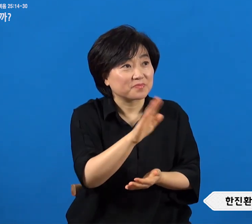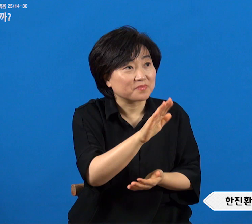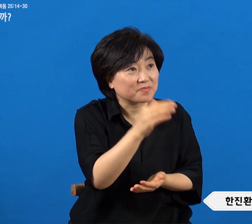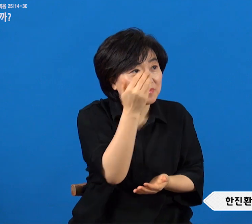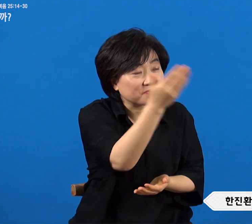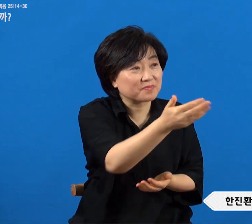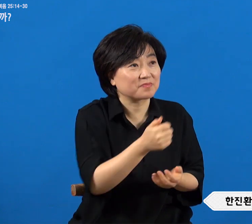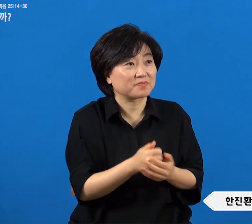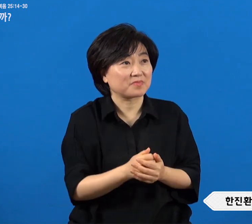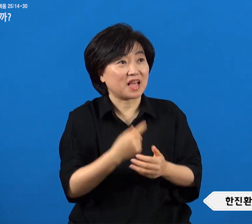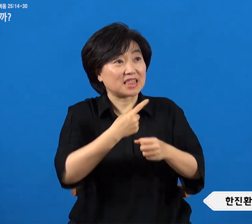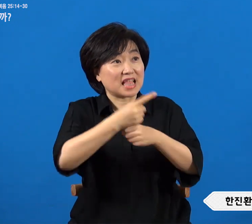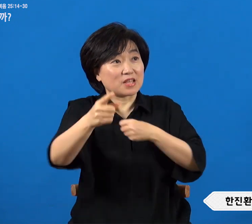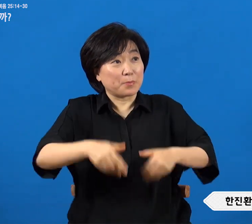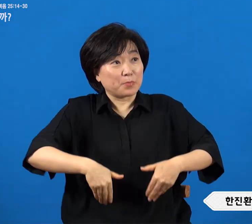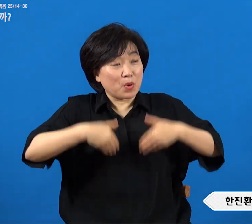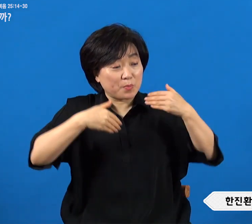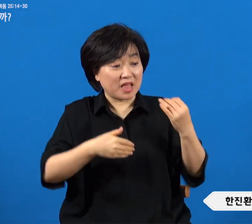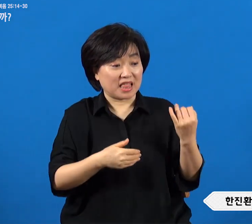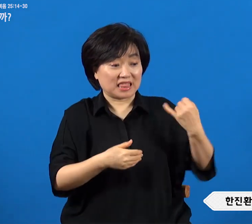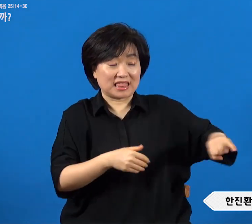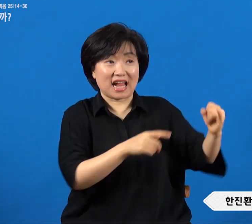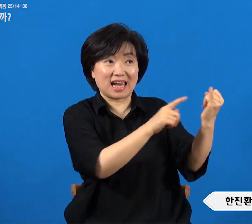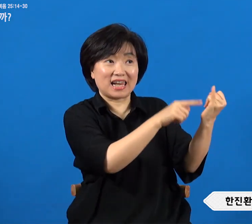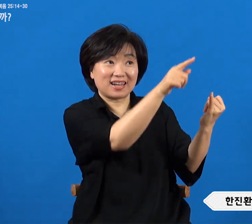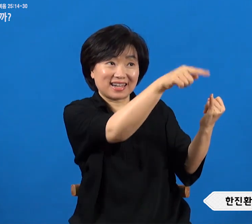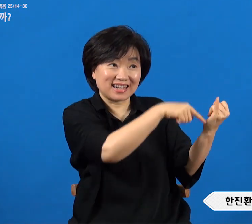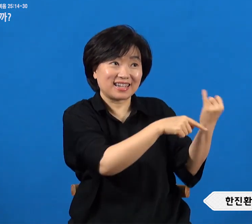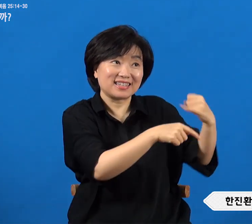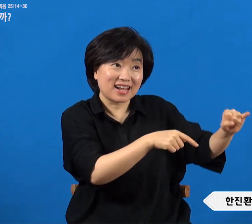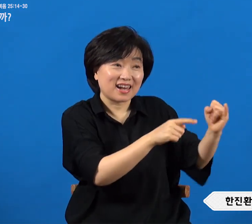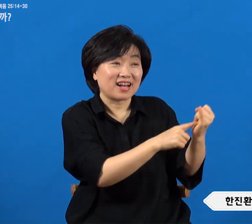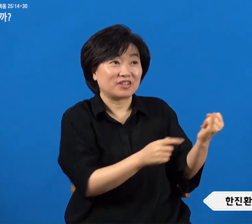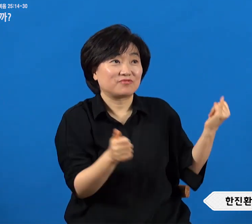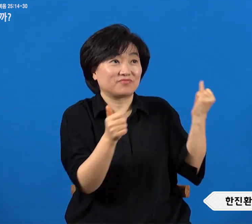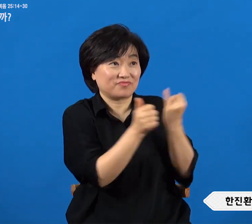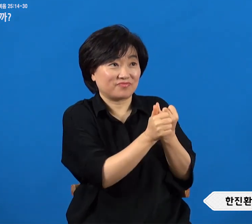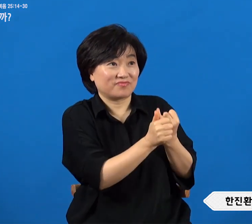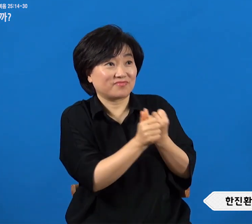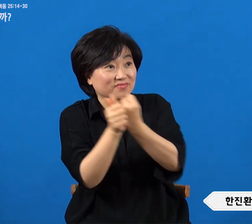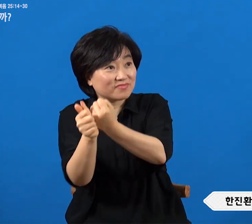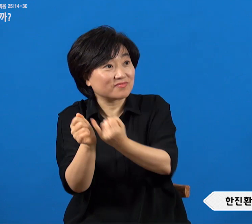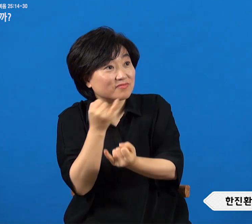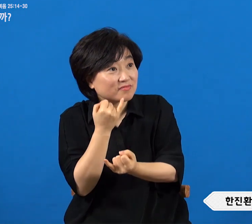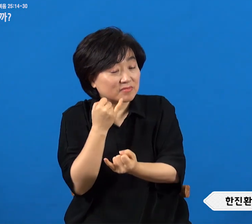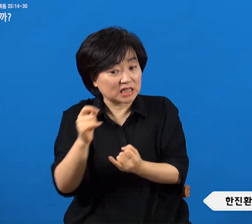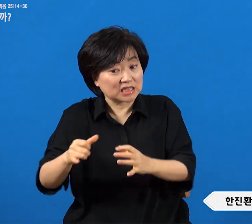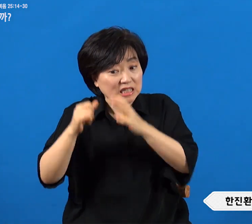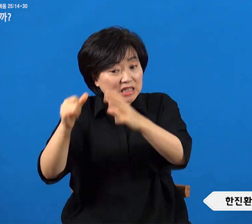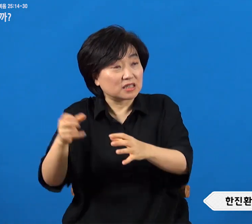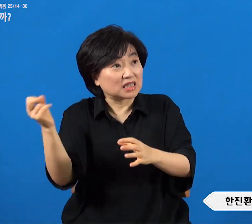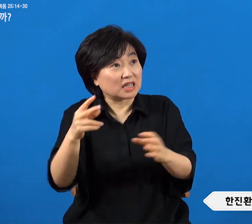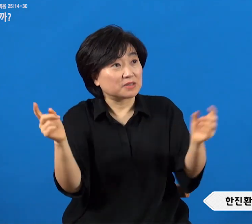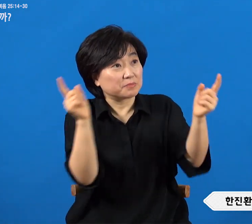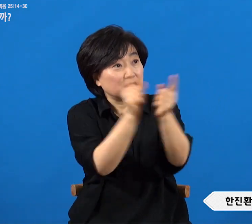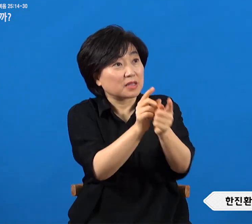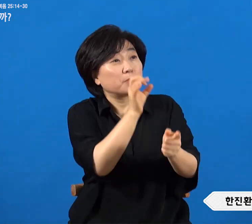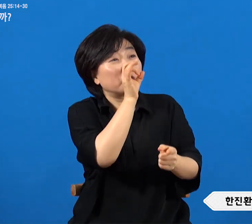봄에 따님과 함께 떠나도 될까요? 이 세상에서는 더 이상 못 볼 텐데